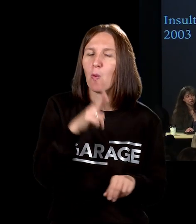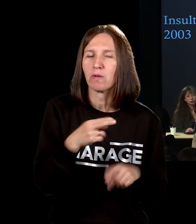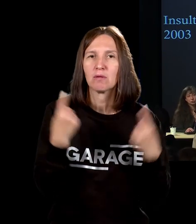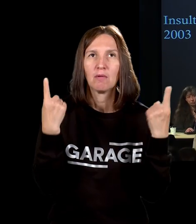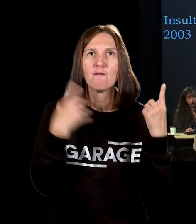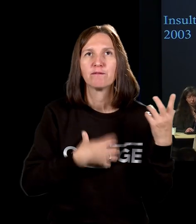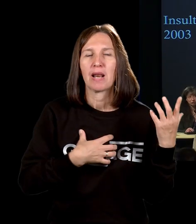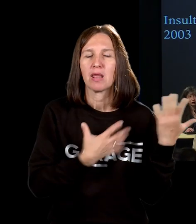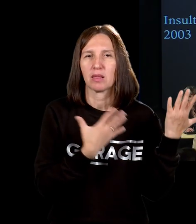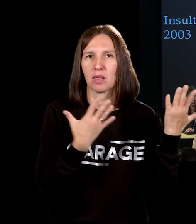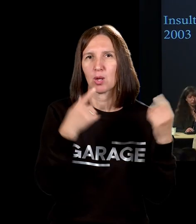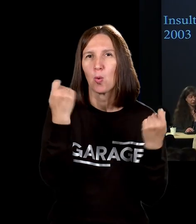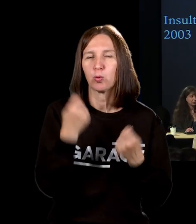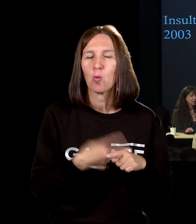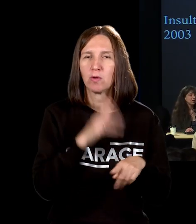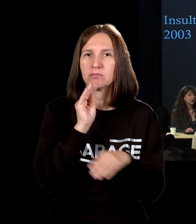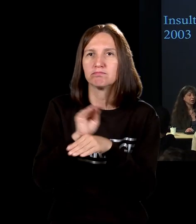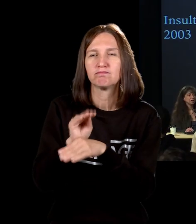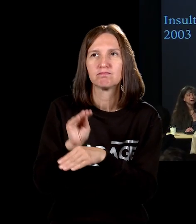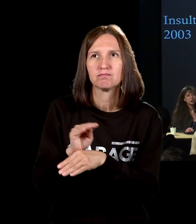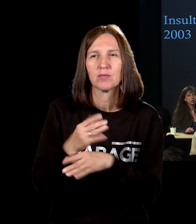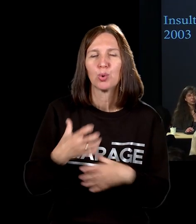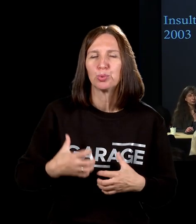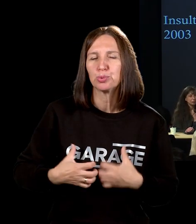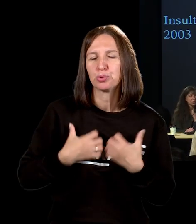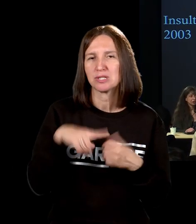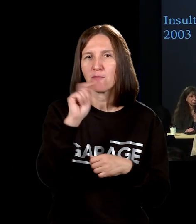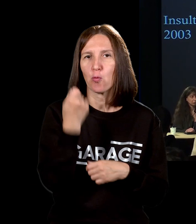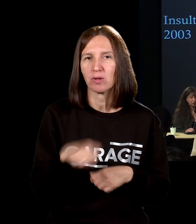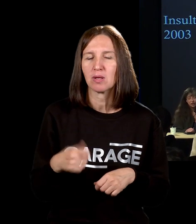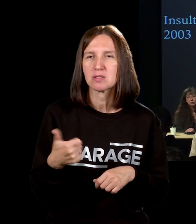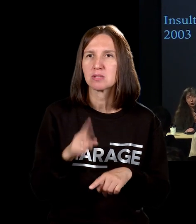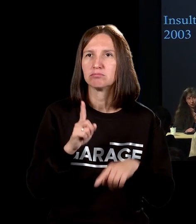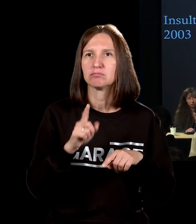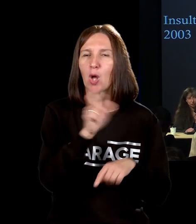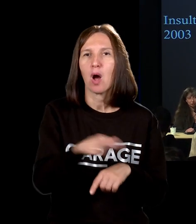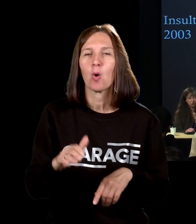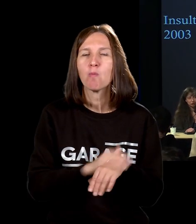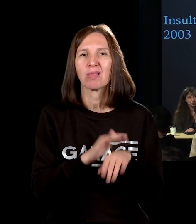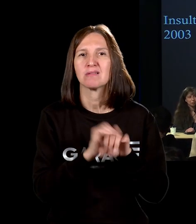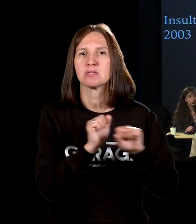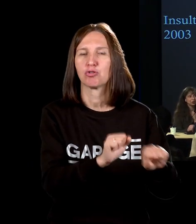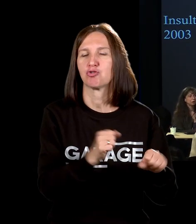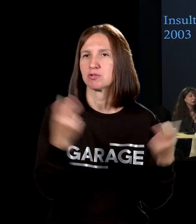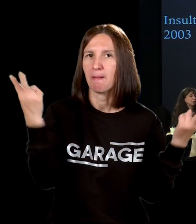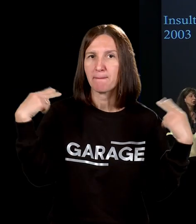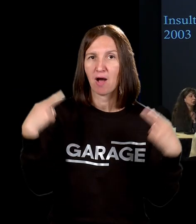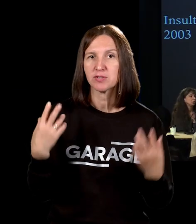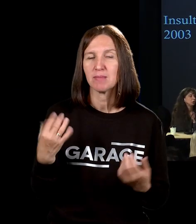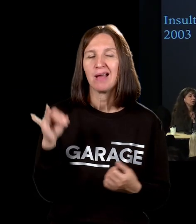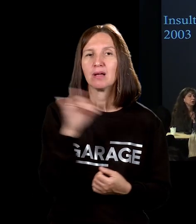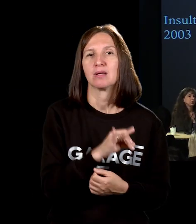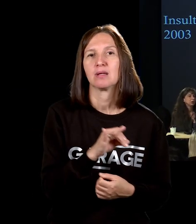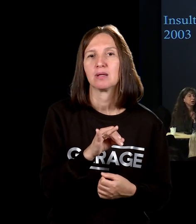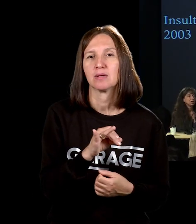войны, с гуманистическим пафосом. Одна из самых как бы лихих проектов, которые братья Чепмены делают, заключается в